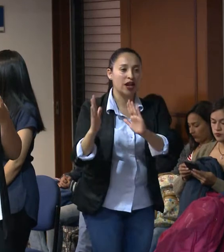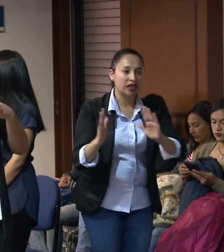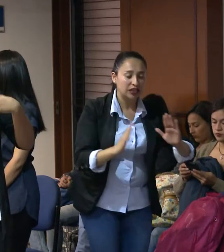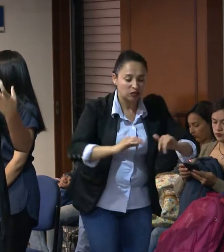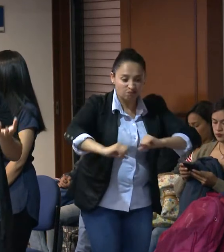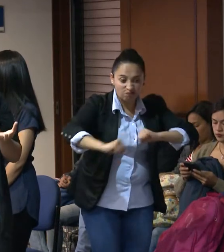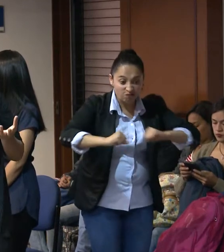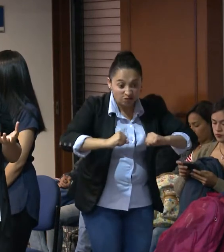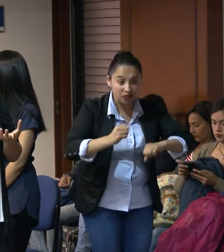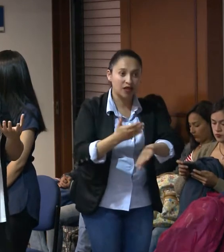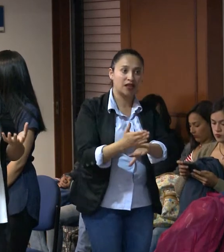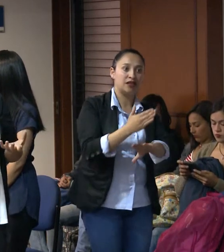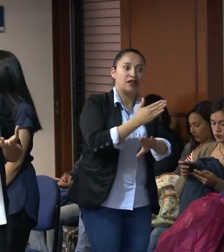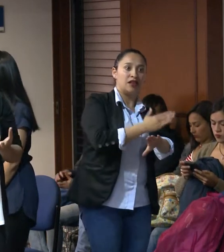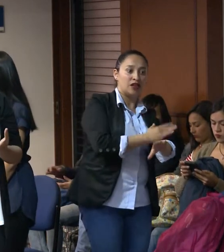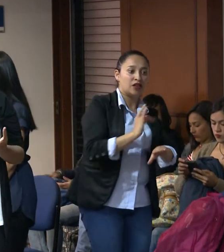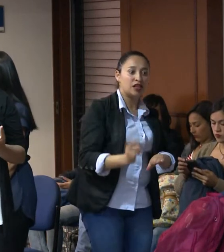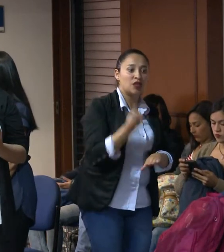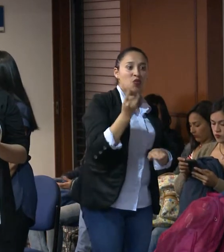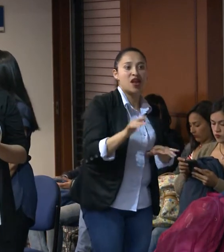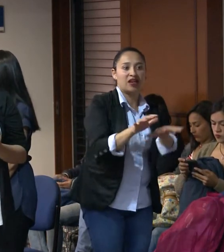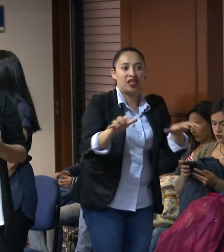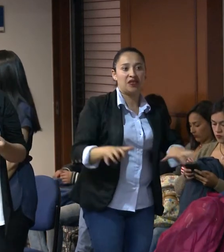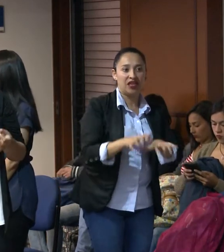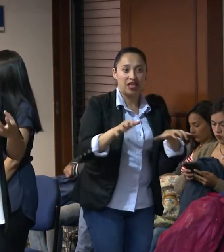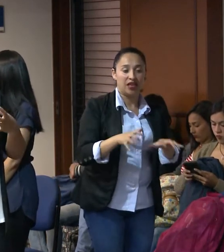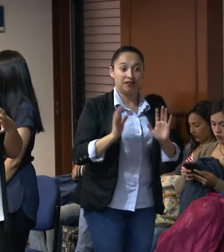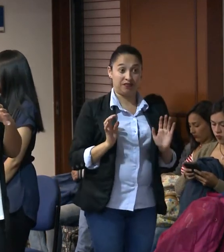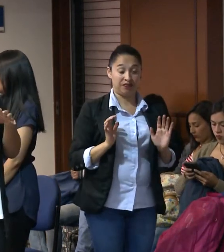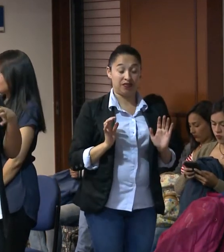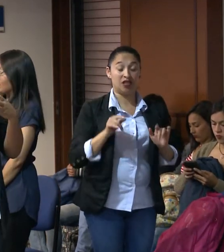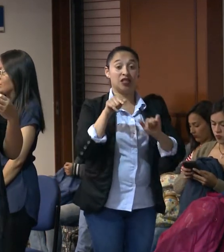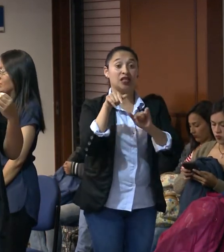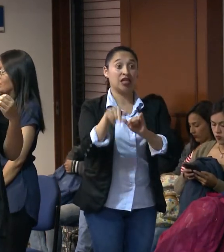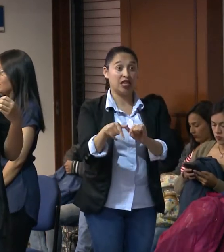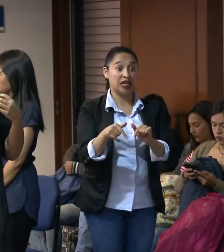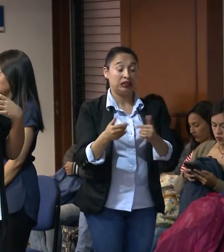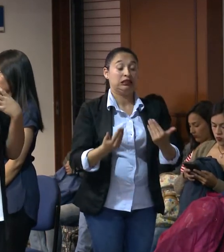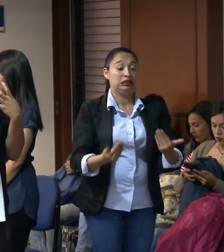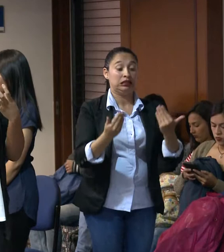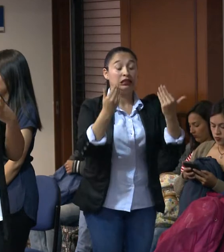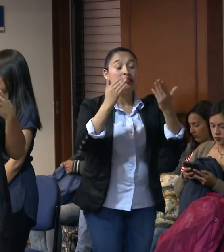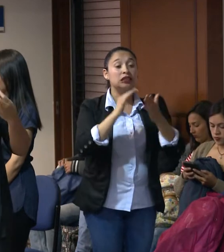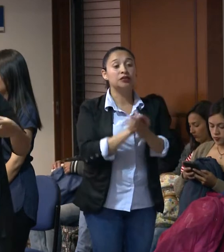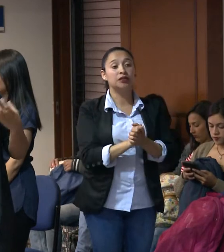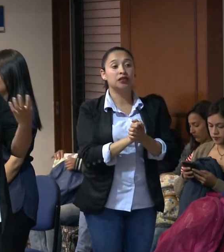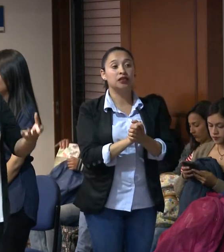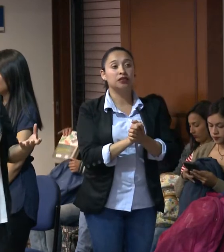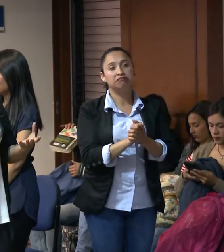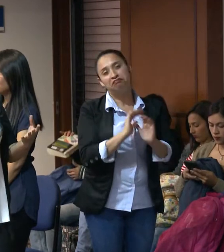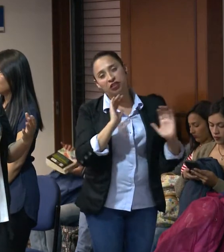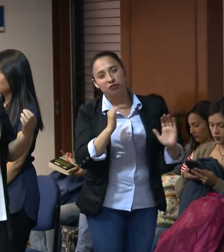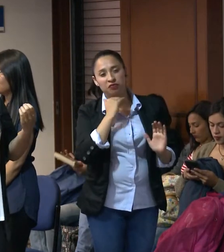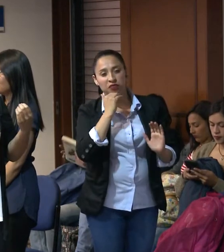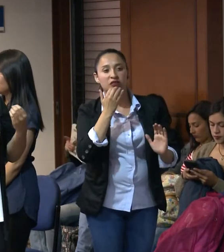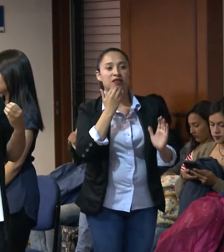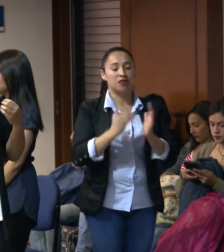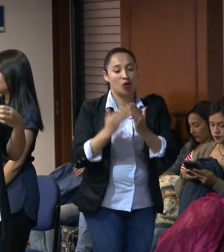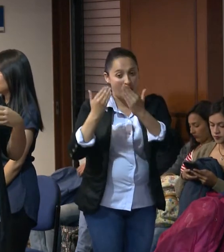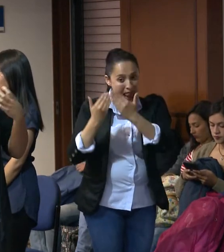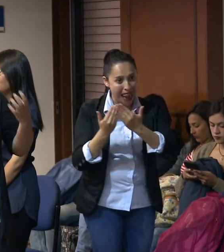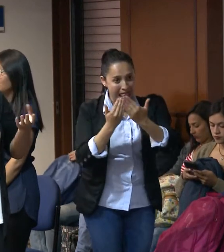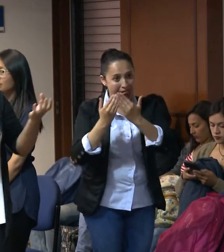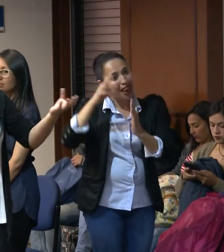activarnos, de anticiparnos a hacer una actividad. Entonces, acá es donde es bueno, como, digamos, no sé, en una lectura. Entonces,